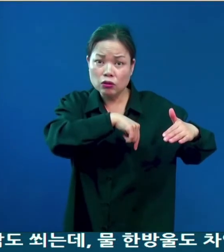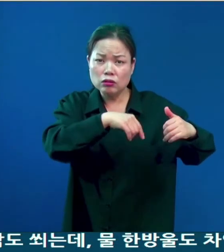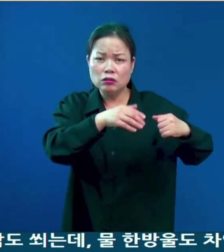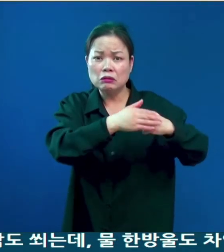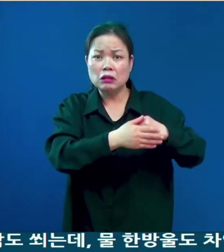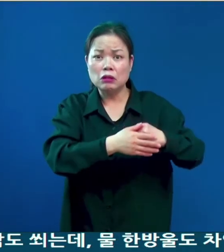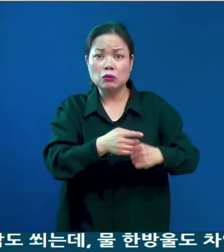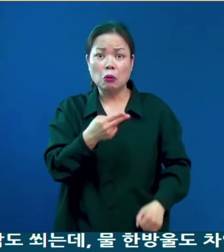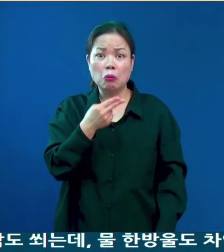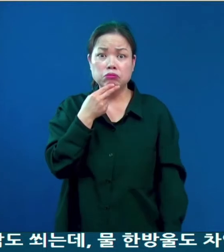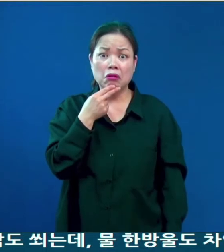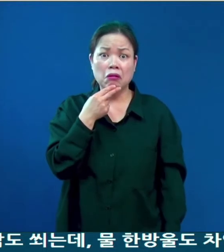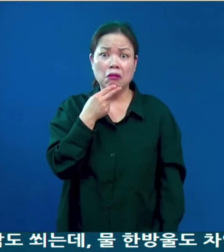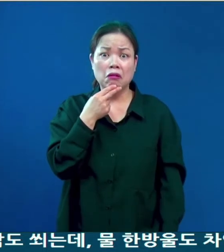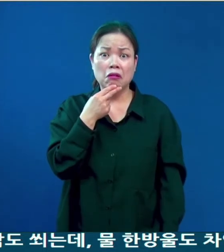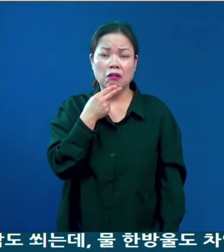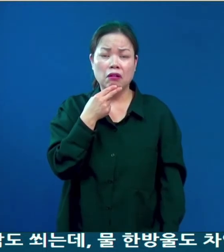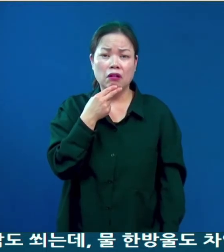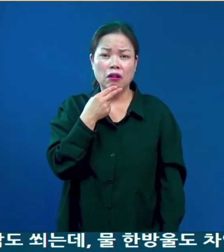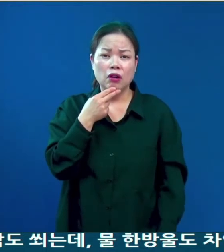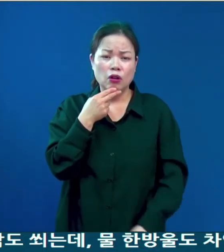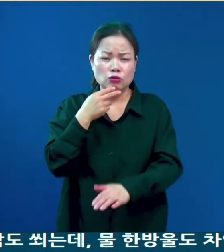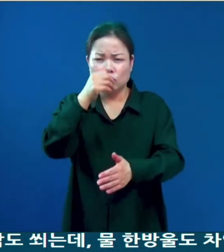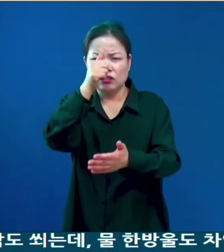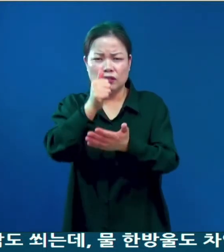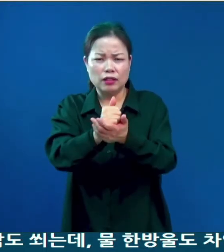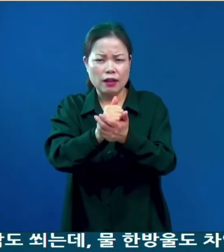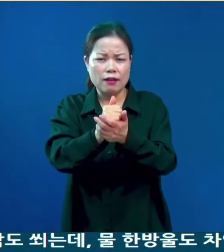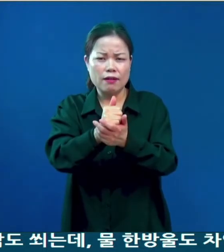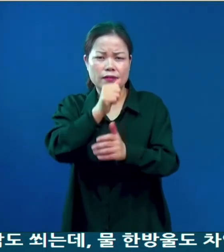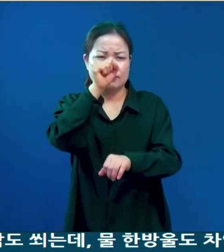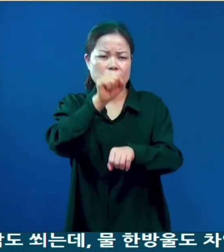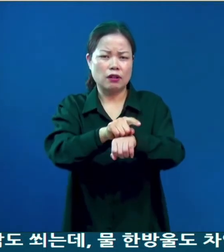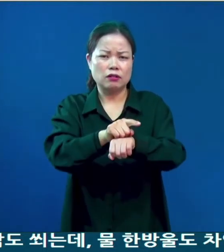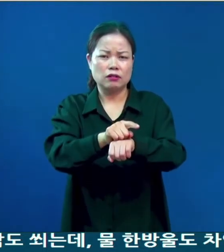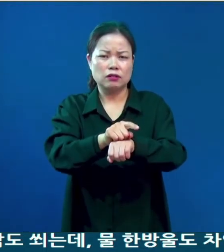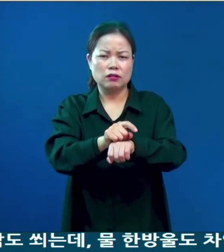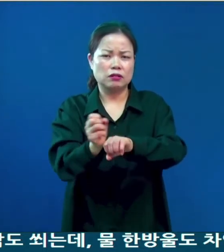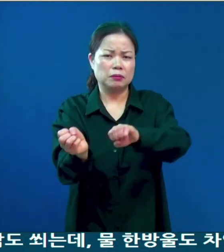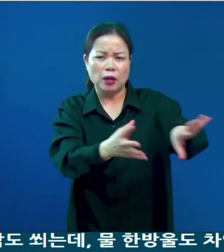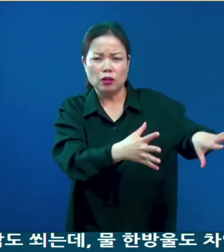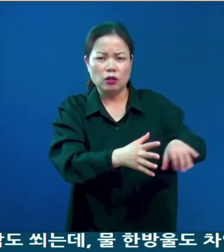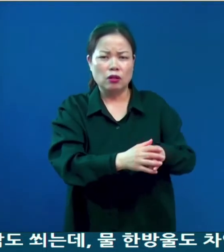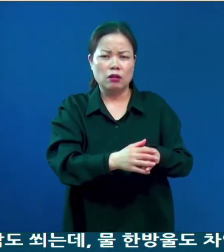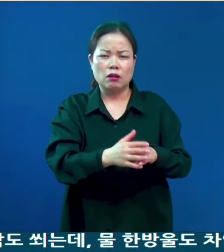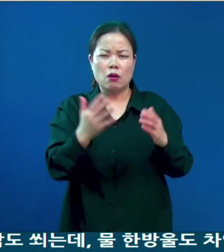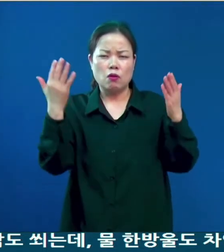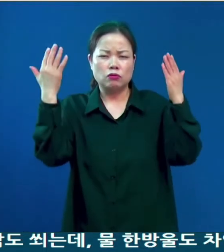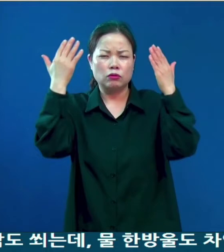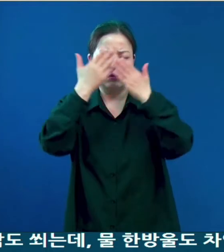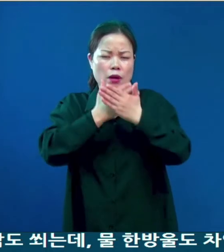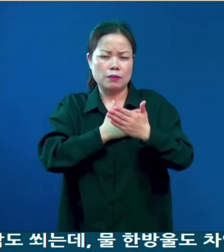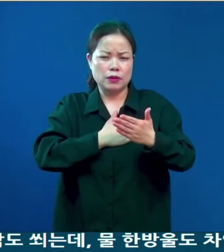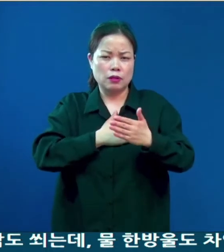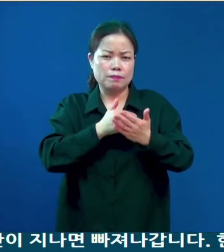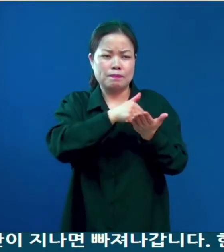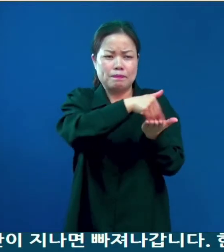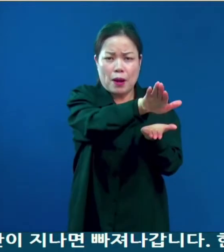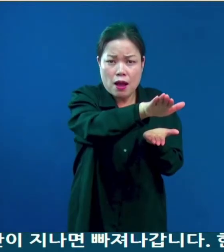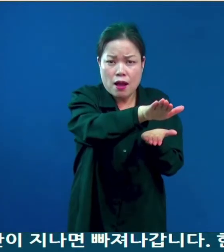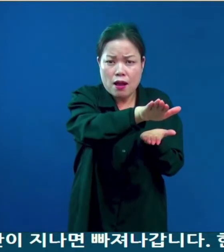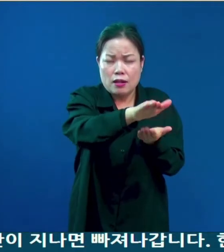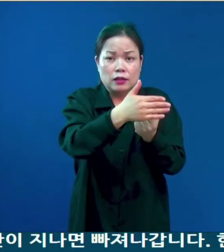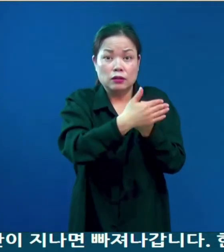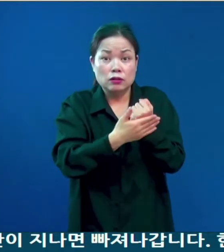은혜가 한 방울도 들어오지 않는, 우리의 죄성을 죽이고 우리의 마음의 그 어두운 감정을 몰아내고 어둠의 권세를 몰아내는